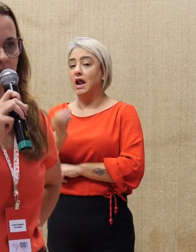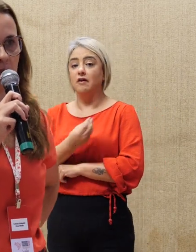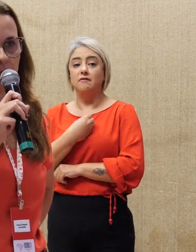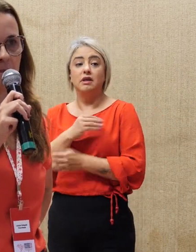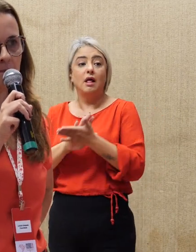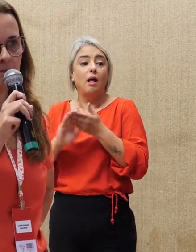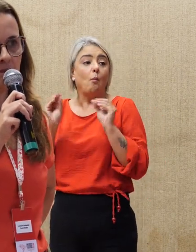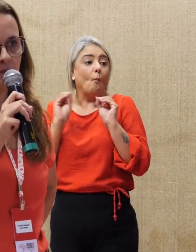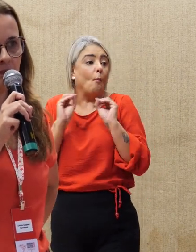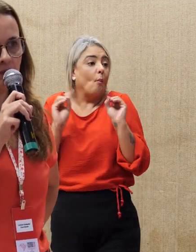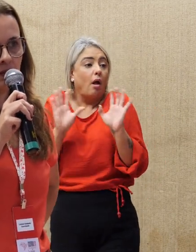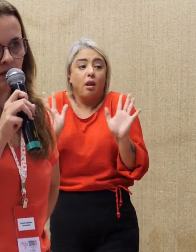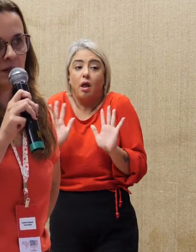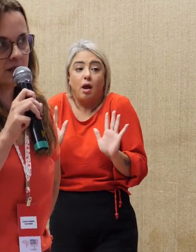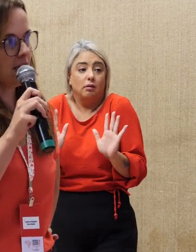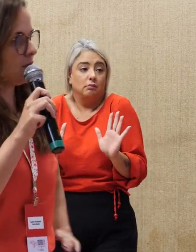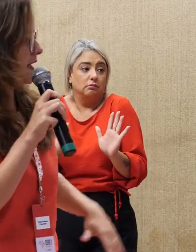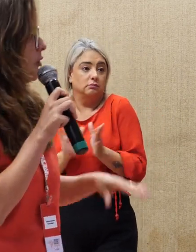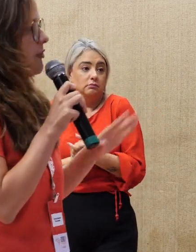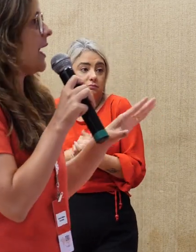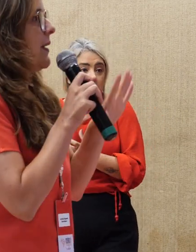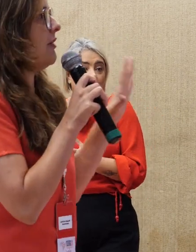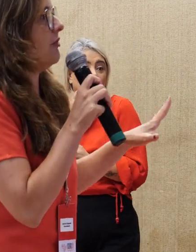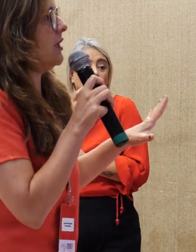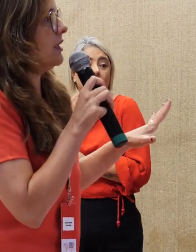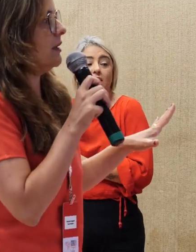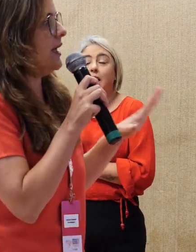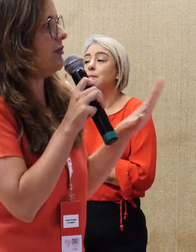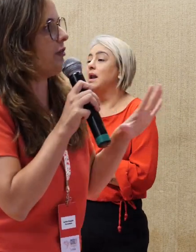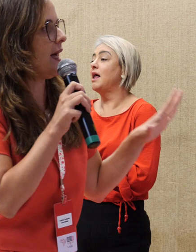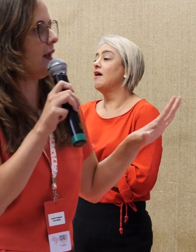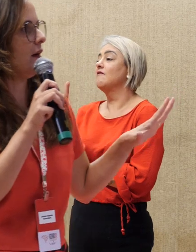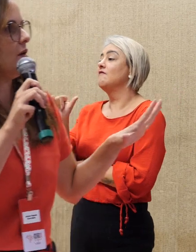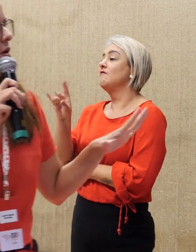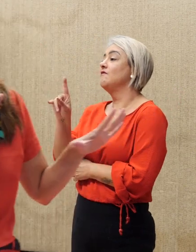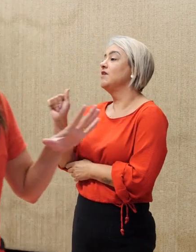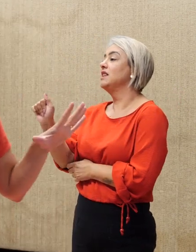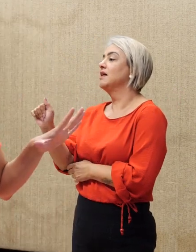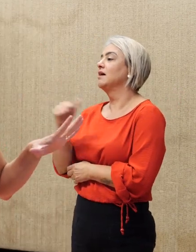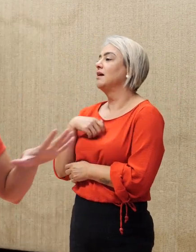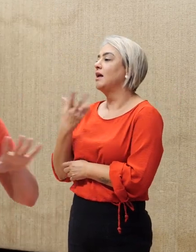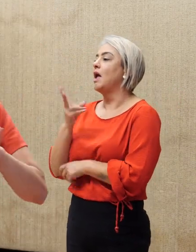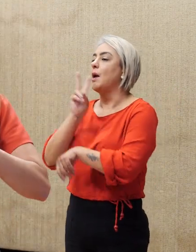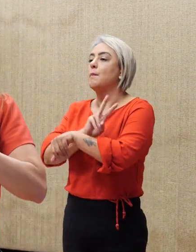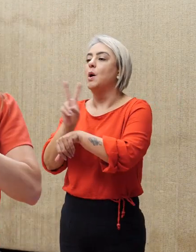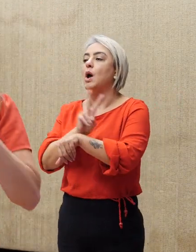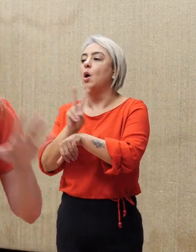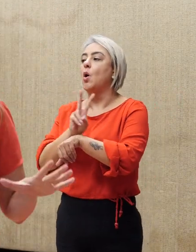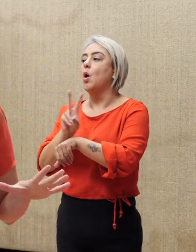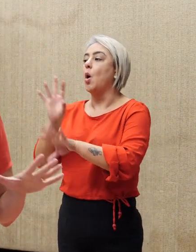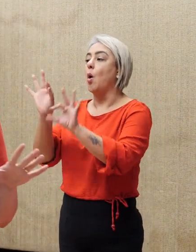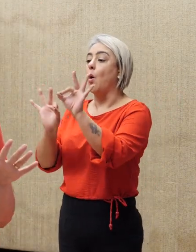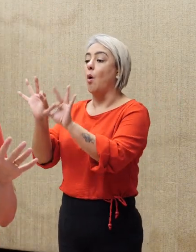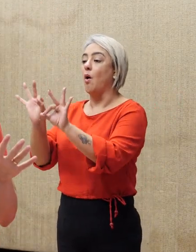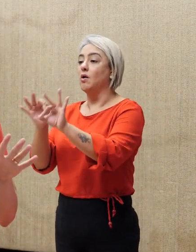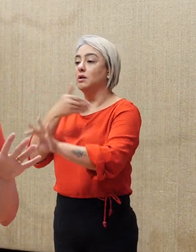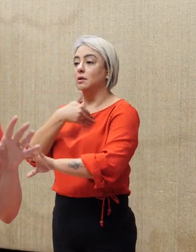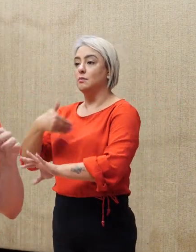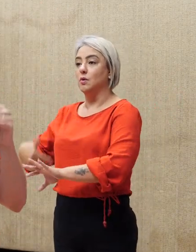em hora nenhuma. Tá certo? Ele não fala a palavra vida. Ele fala preservação da ordem